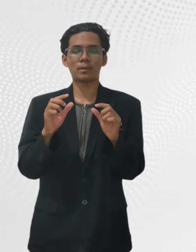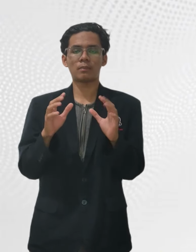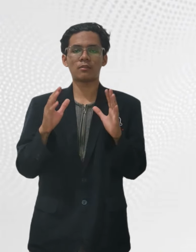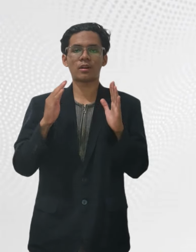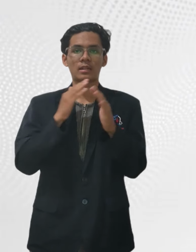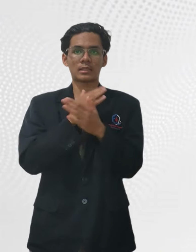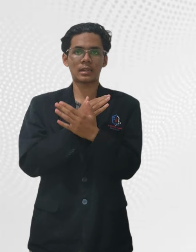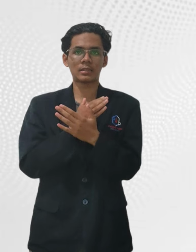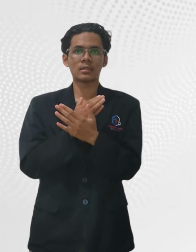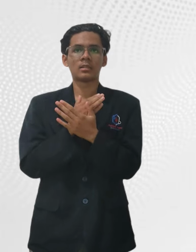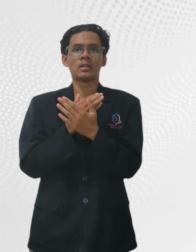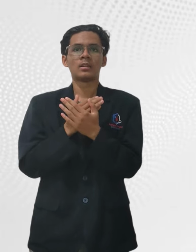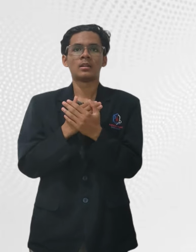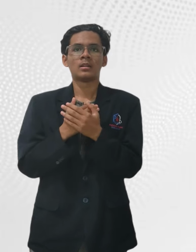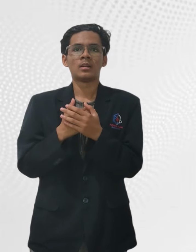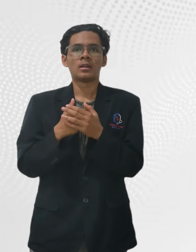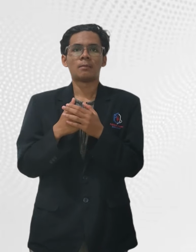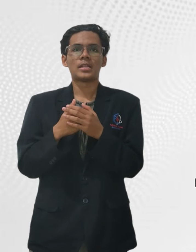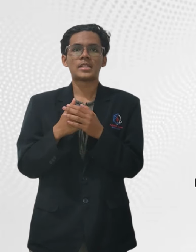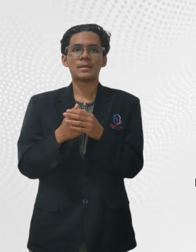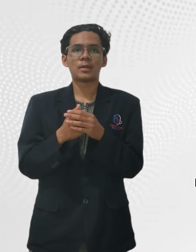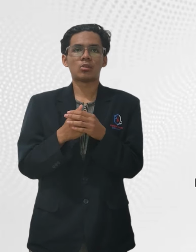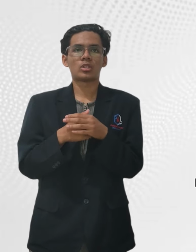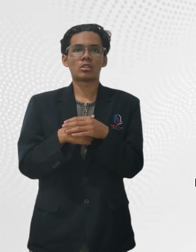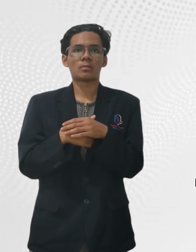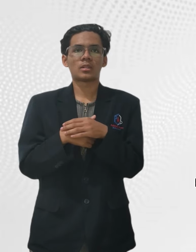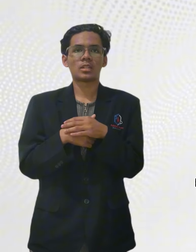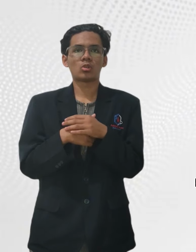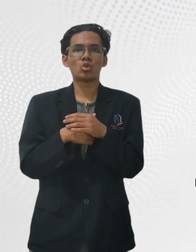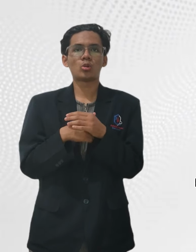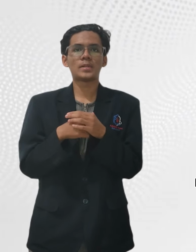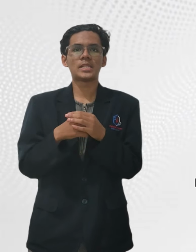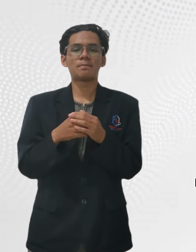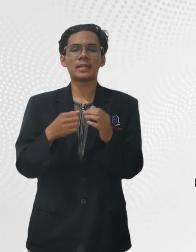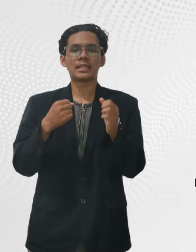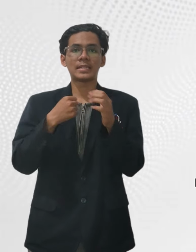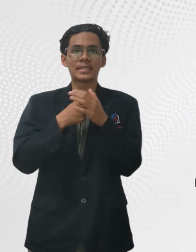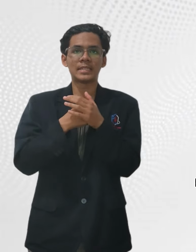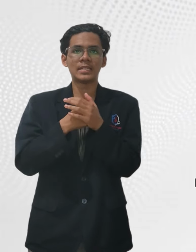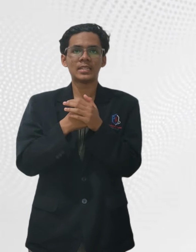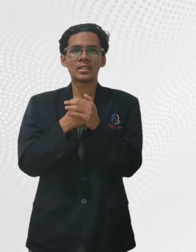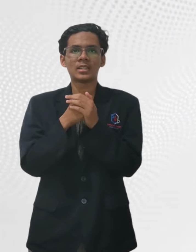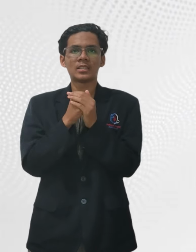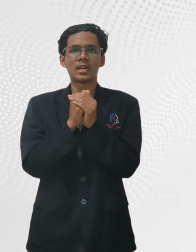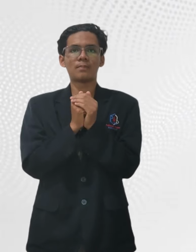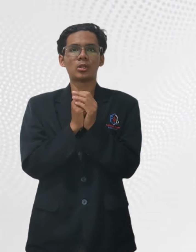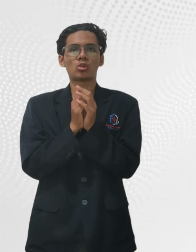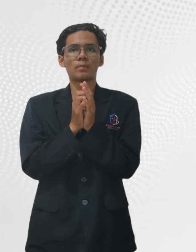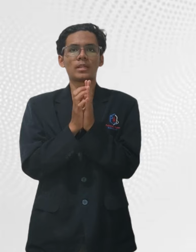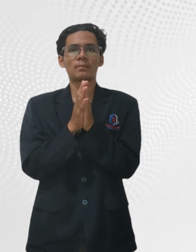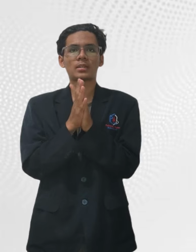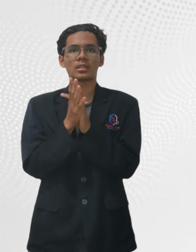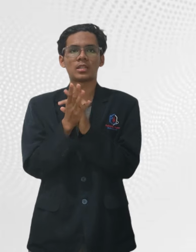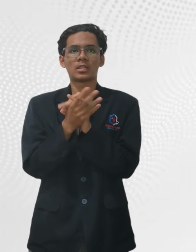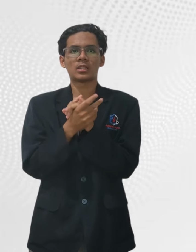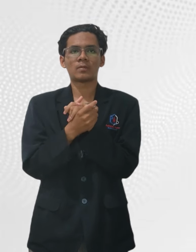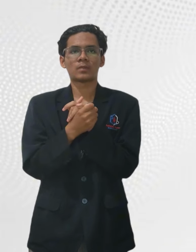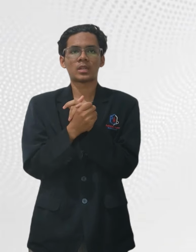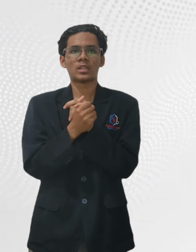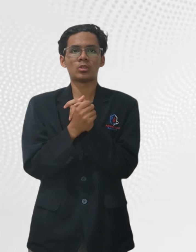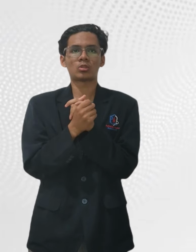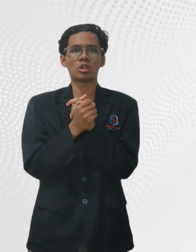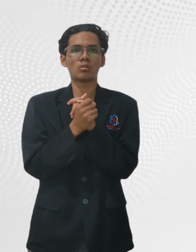elektronik yang memanfaatkan prinsip industri elektromagnetik untuk menyimpan energi dalam bentuk medan